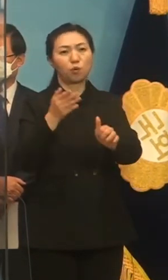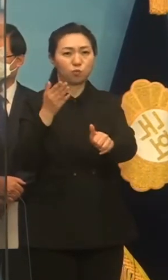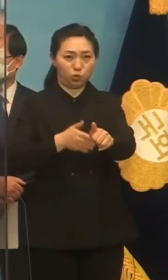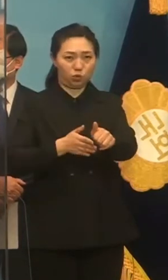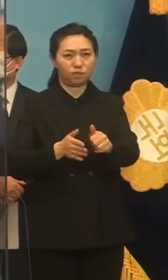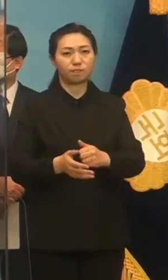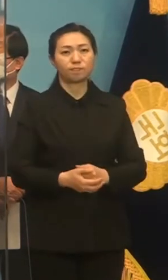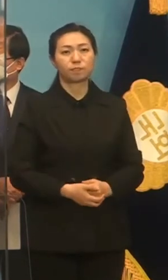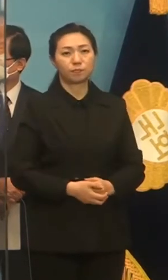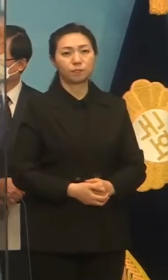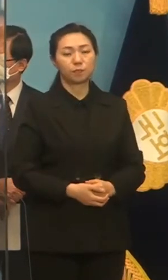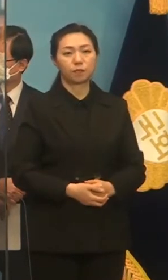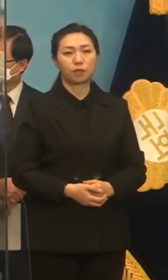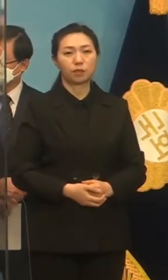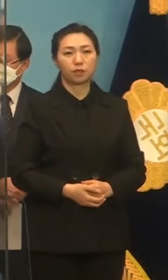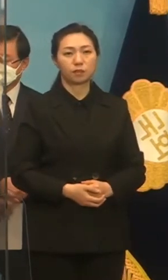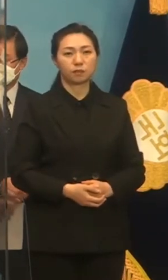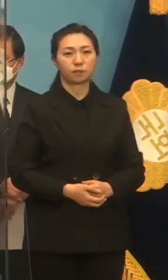합니다